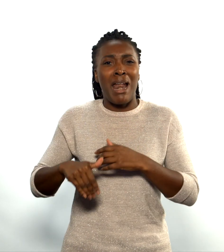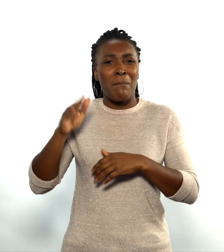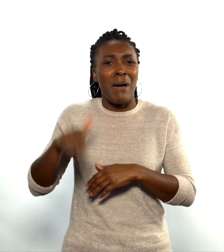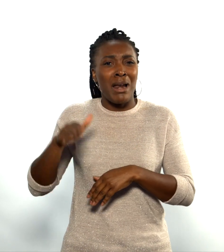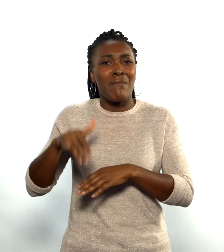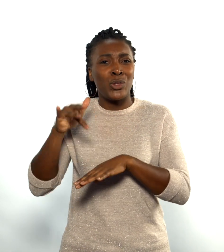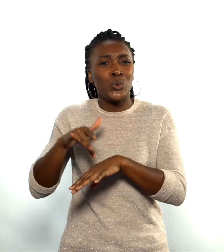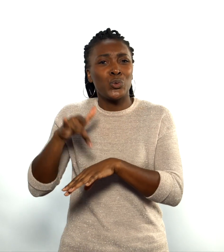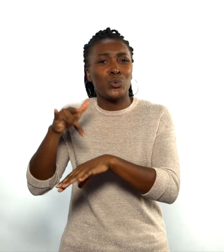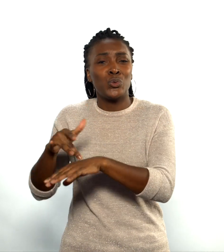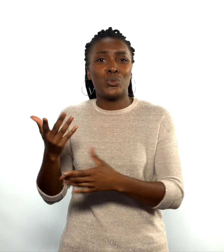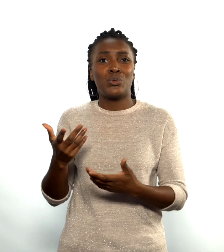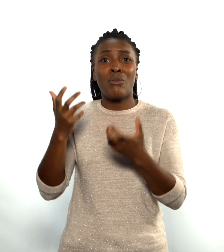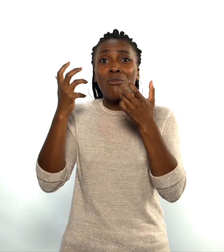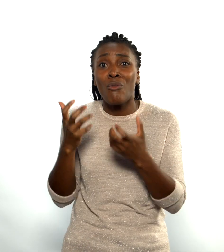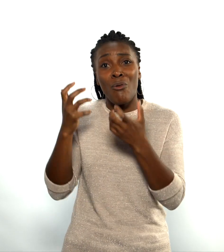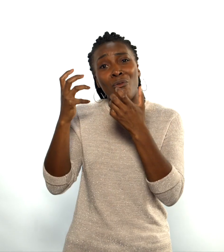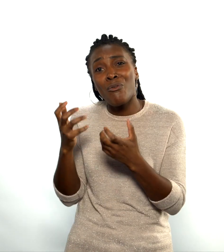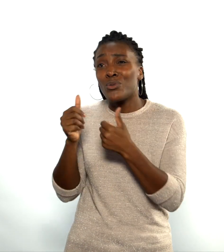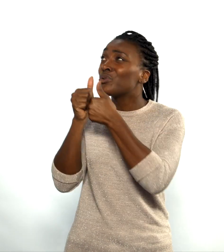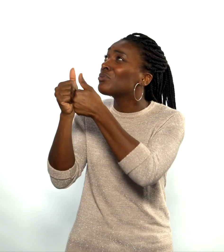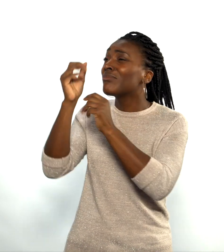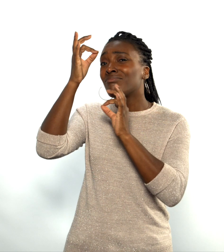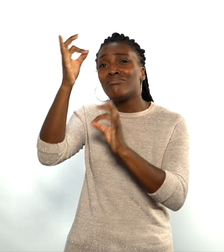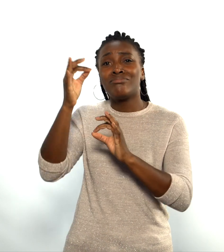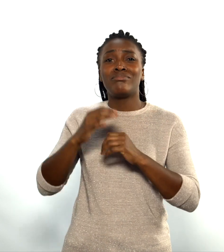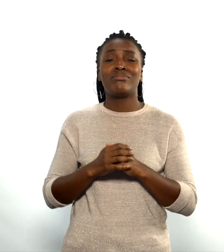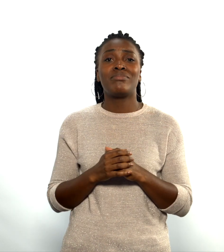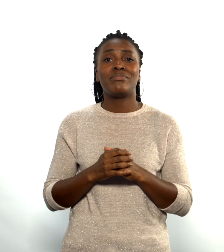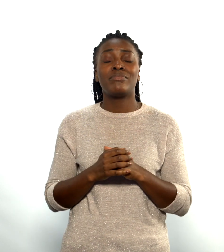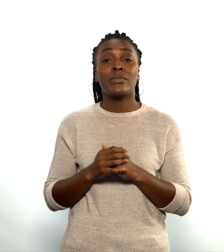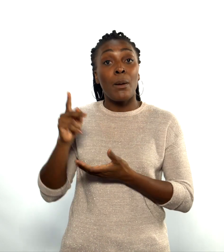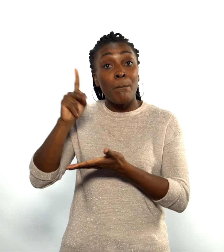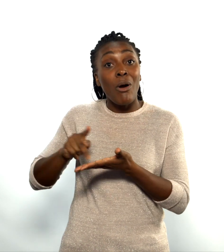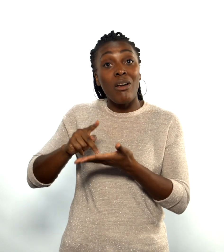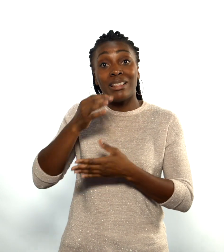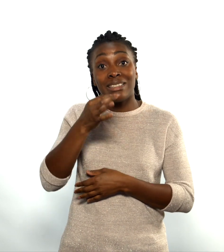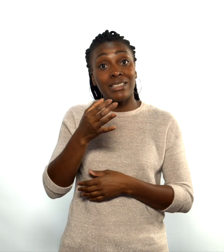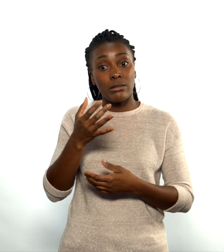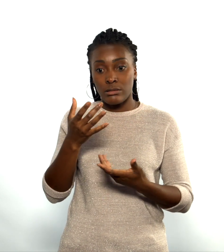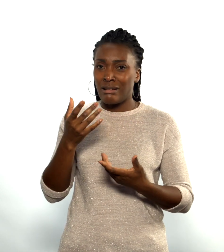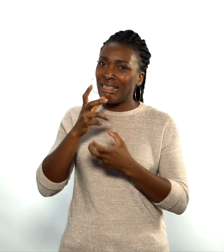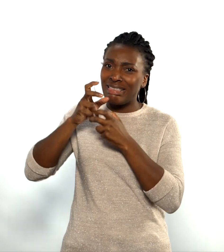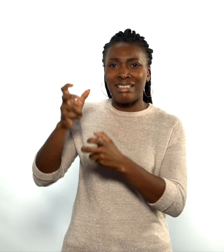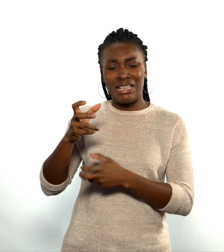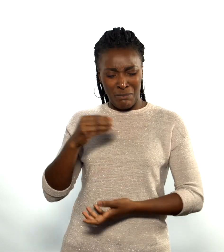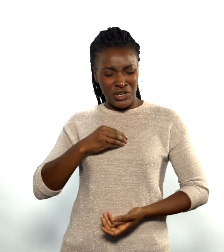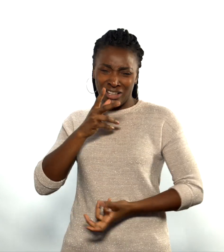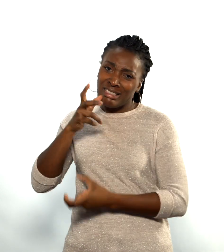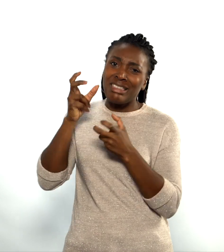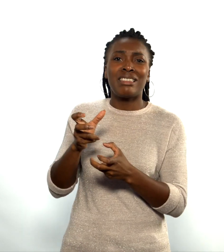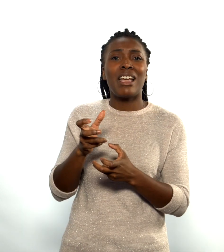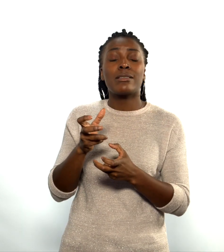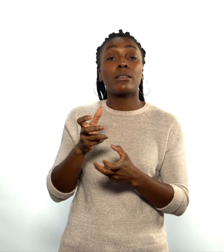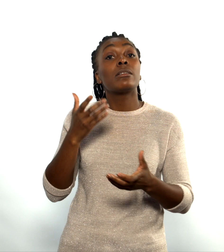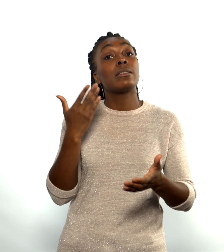faire. Il n'accomplissait pas ce qu'il voulait pourtant pratiquer. Et Paul dit bien, détester le péché. Et c'est vrai que